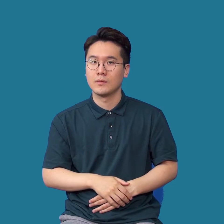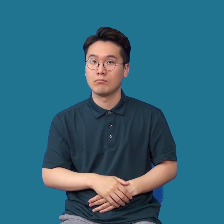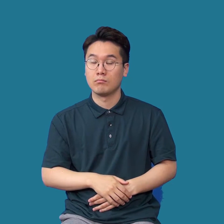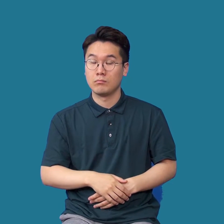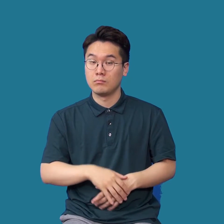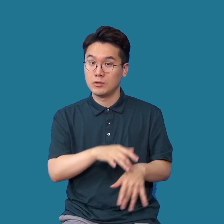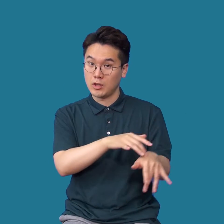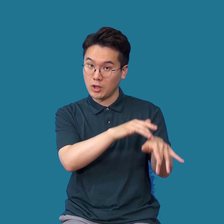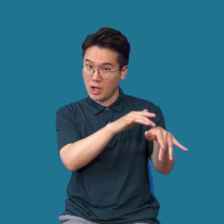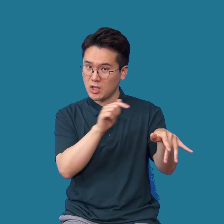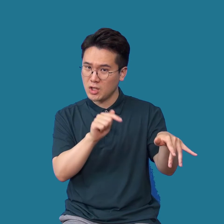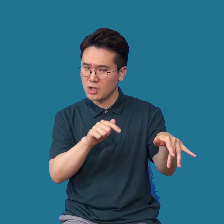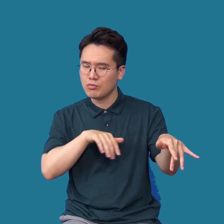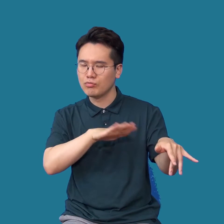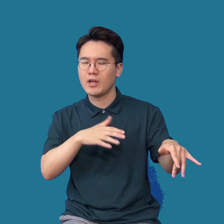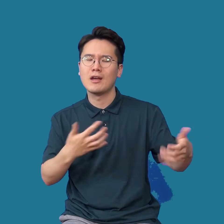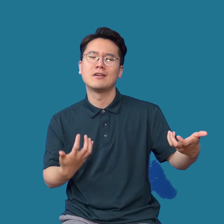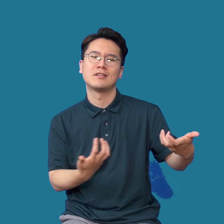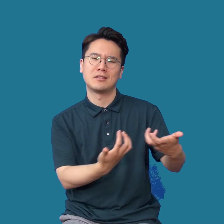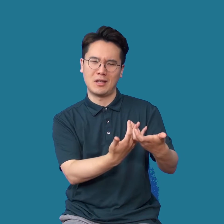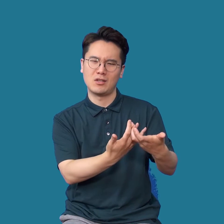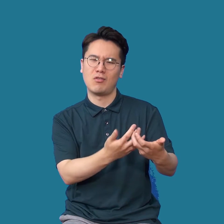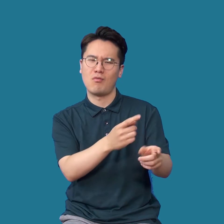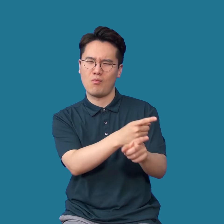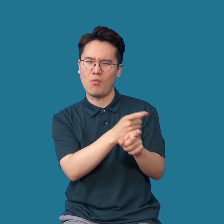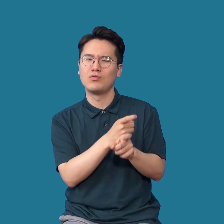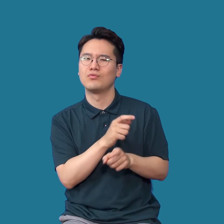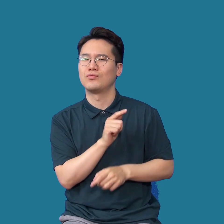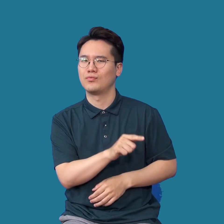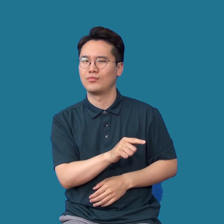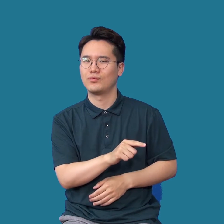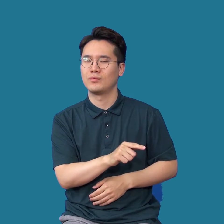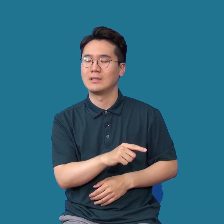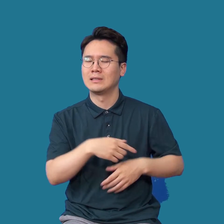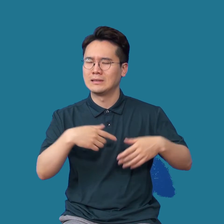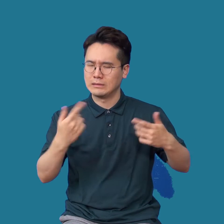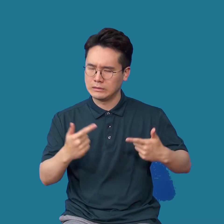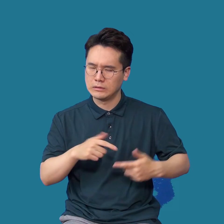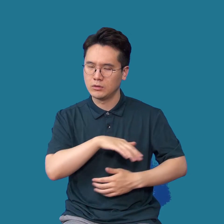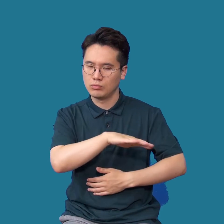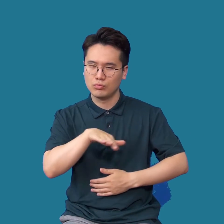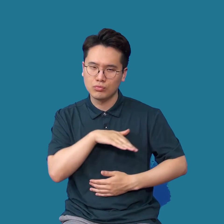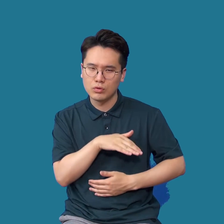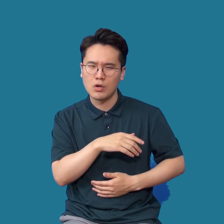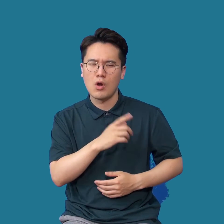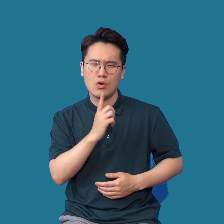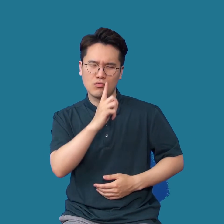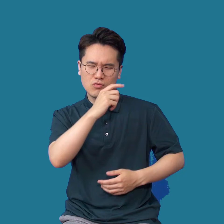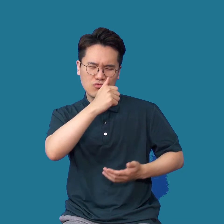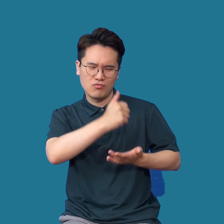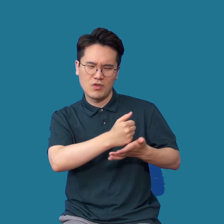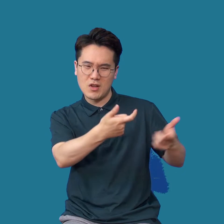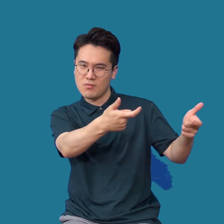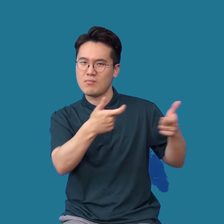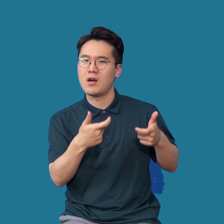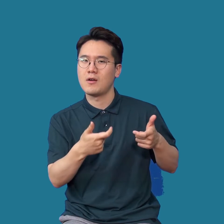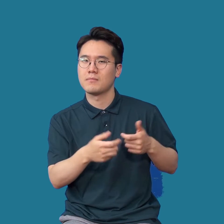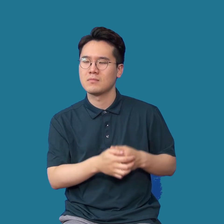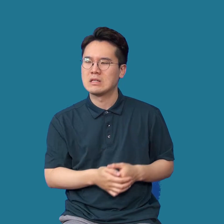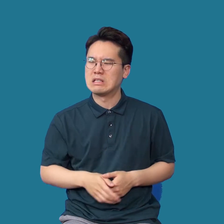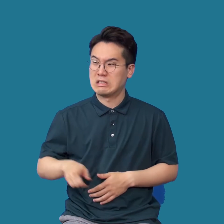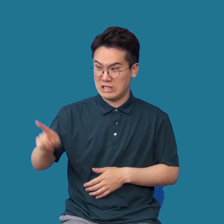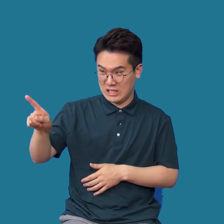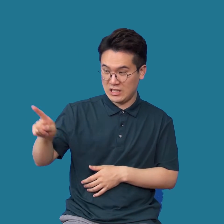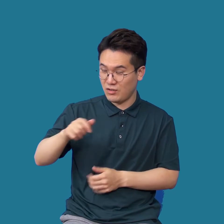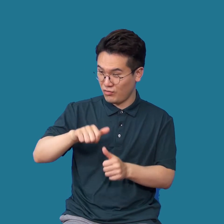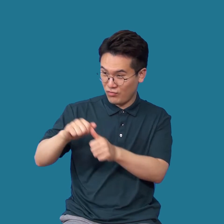대적입니다. 사탄은 우리를 늘 고발하고 우리를 송사합니다. 니까짓 게 무슨 구원을 받았다고 하느냐,